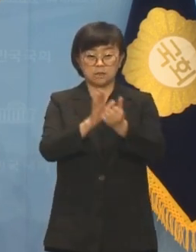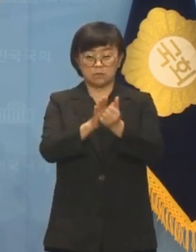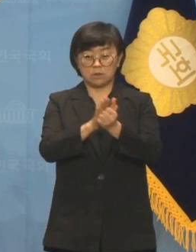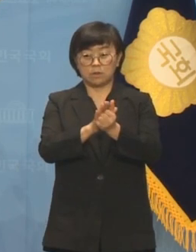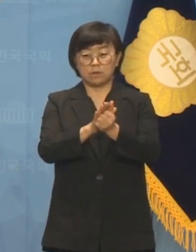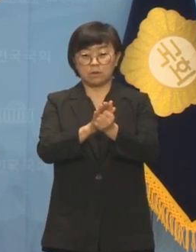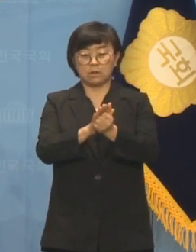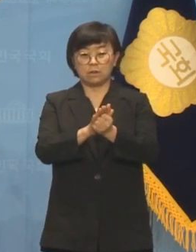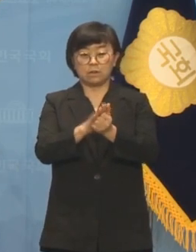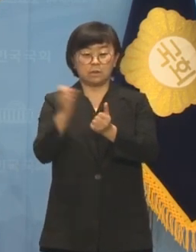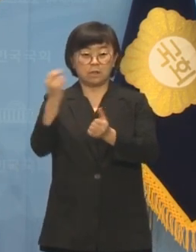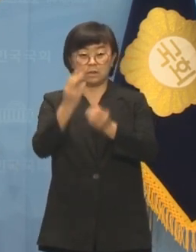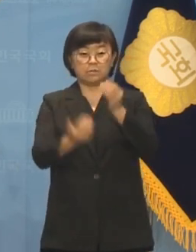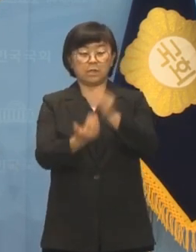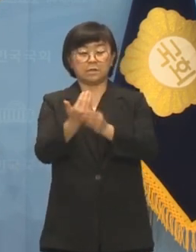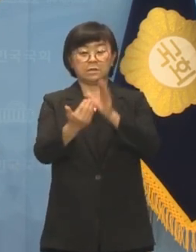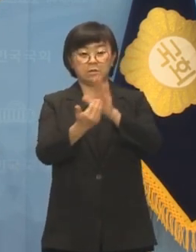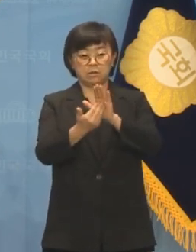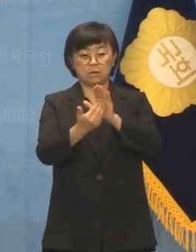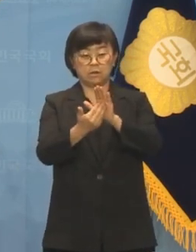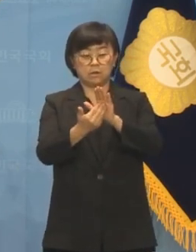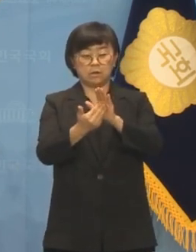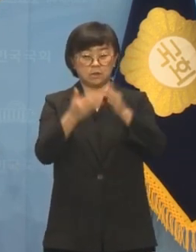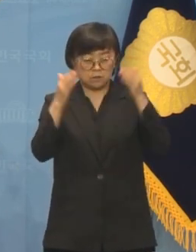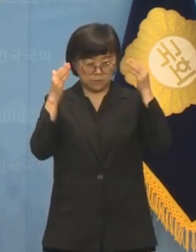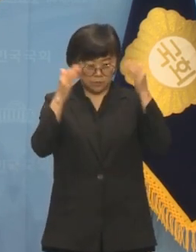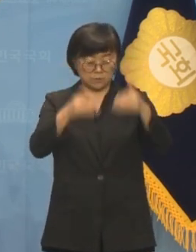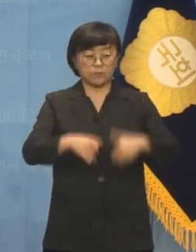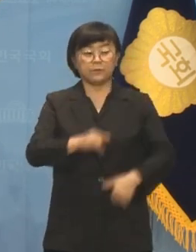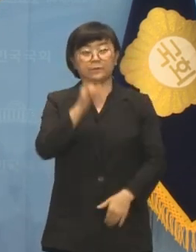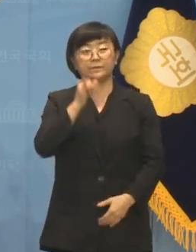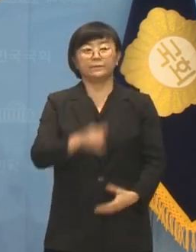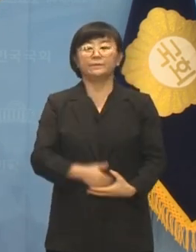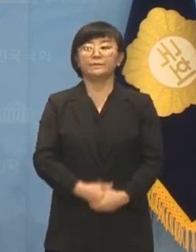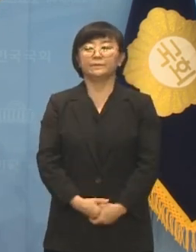지원과 재발 방지 조치에 초점을 맞춰야 합니다.